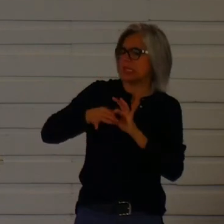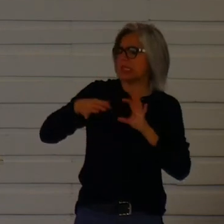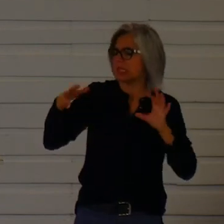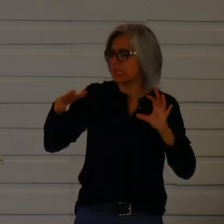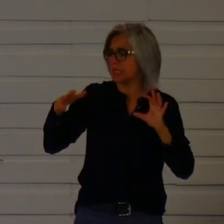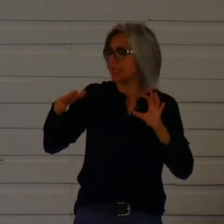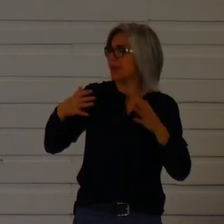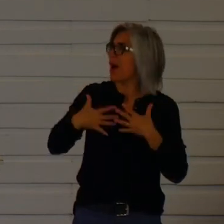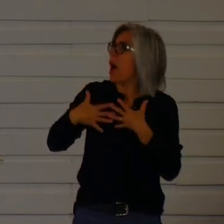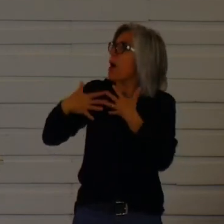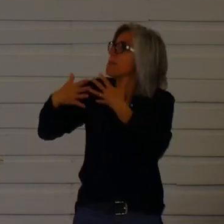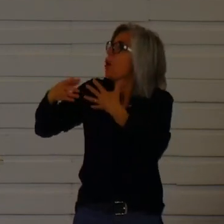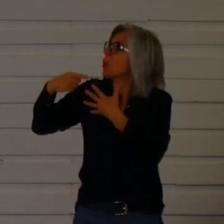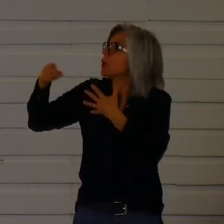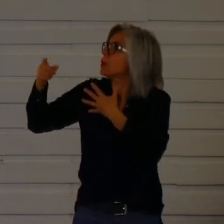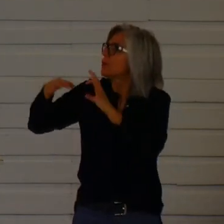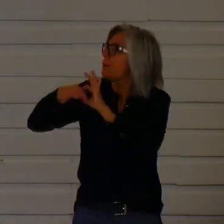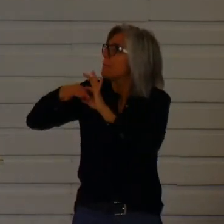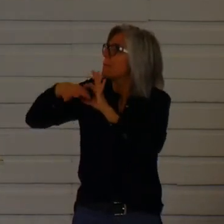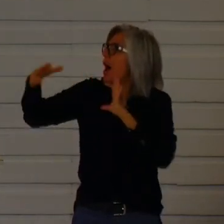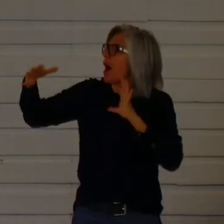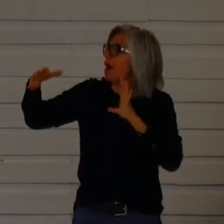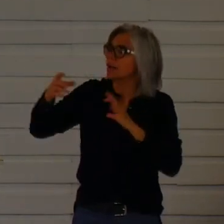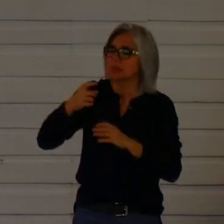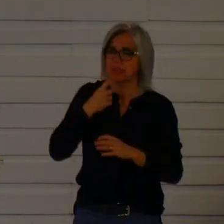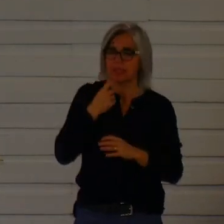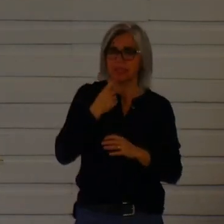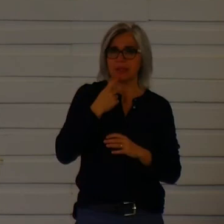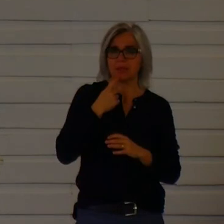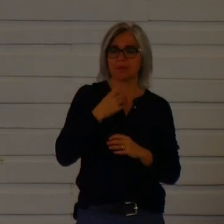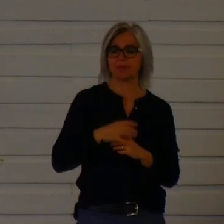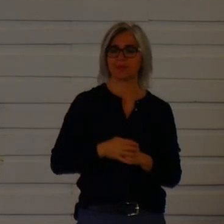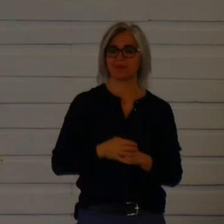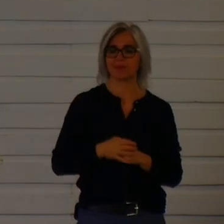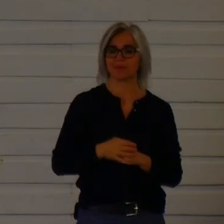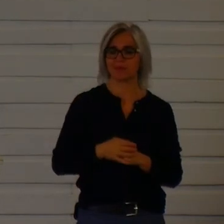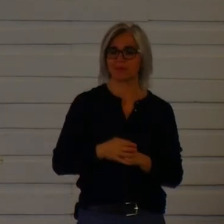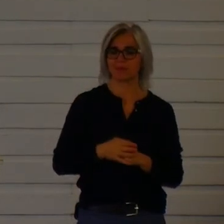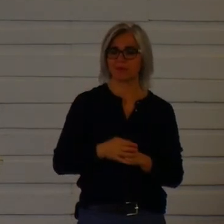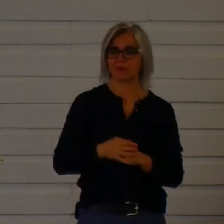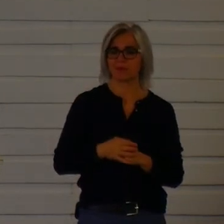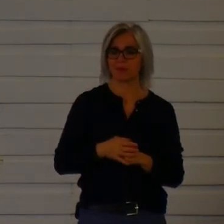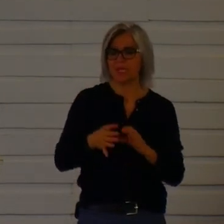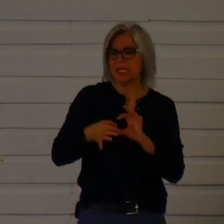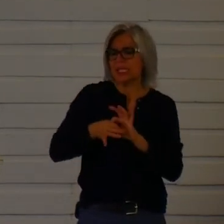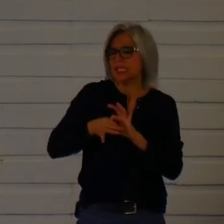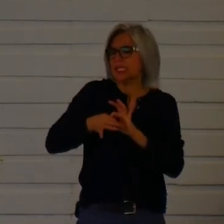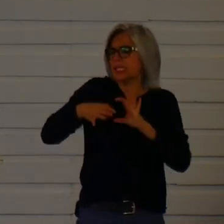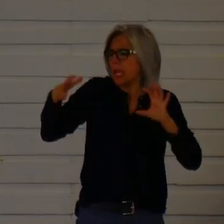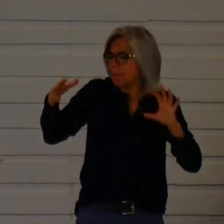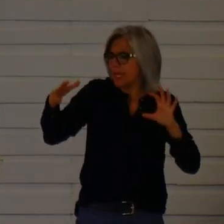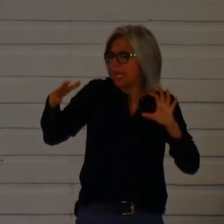E di cosa sta parlando? Sta parlando di tempeste. Perché dice: chi mi separerà dall'amore di Cristo? Sarà forse